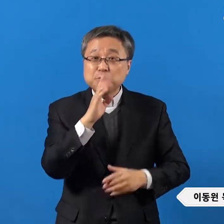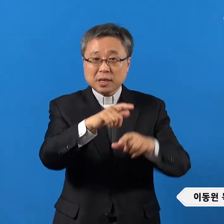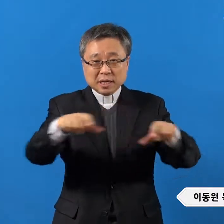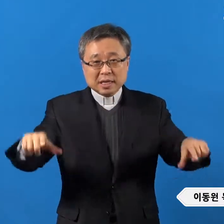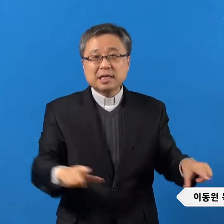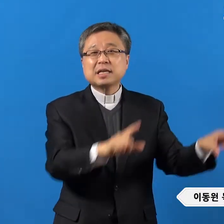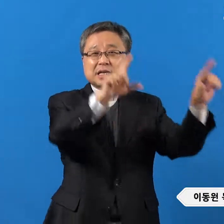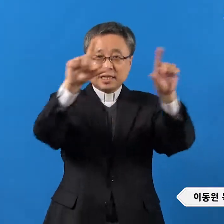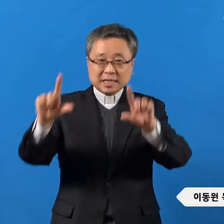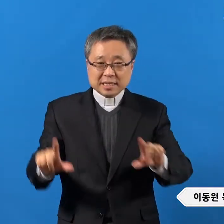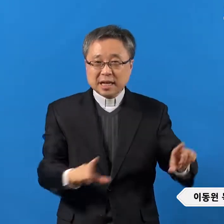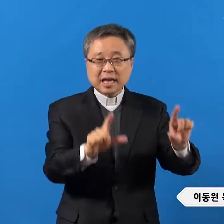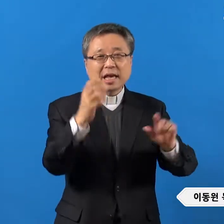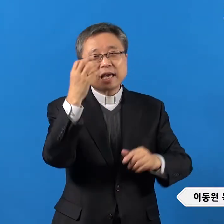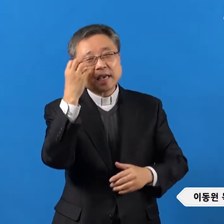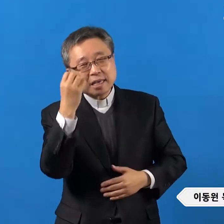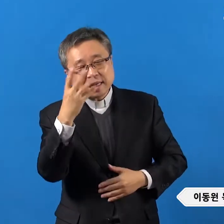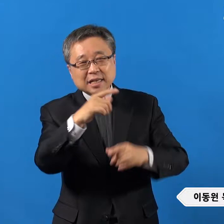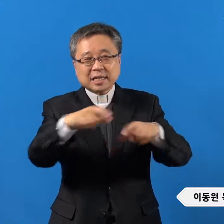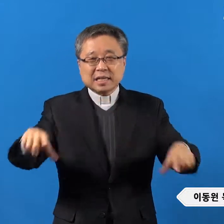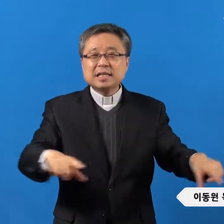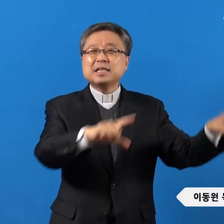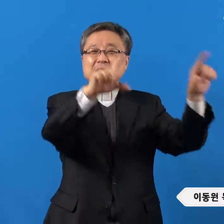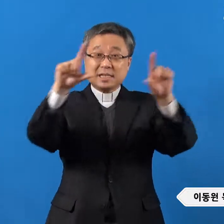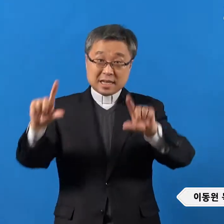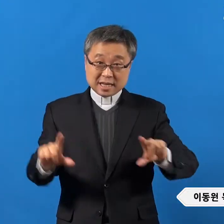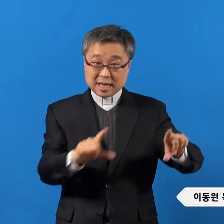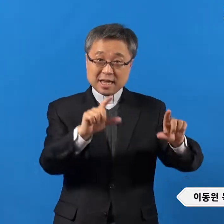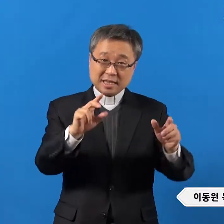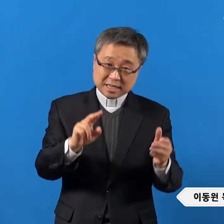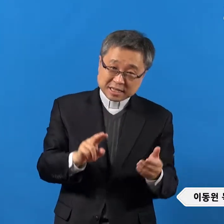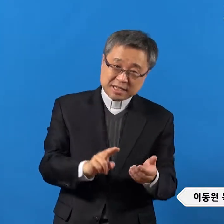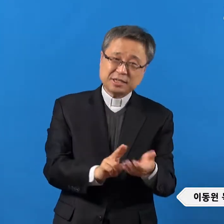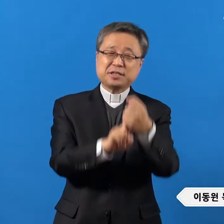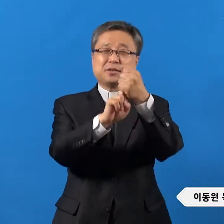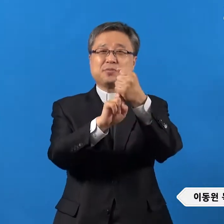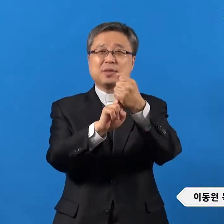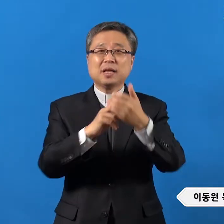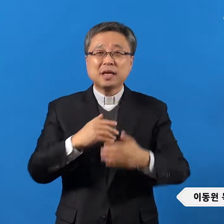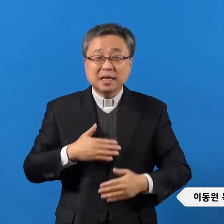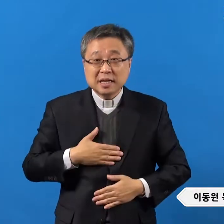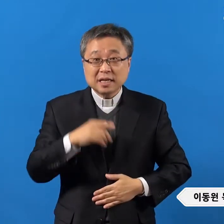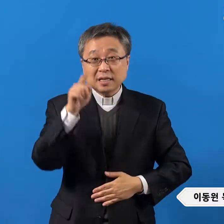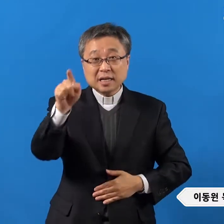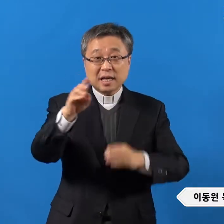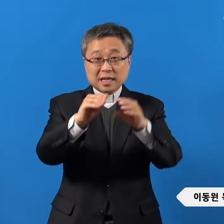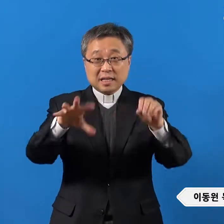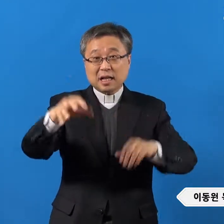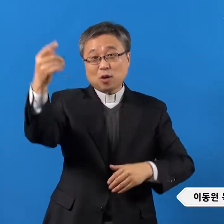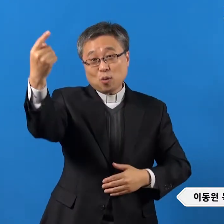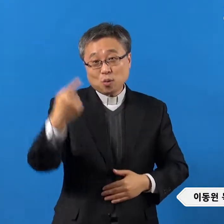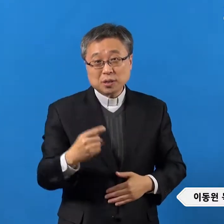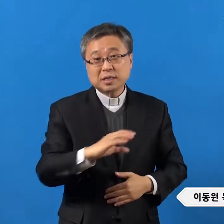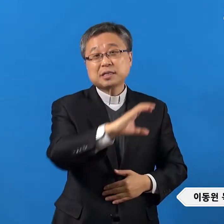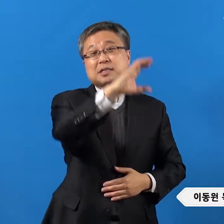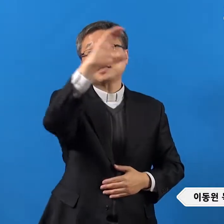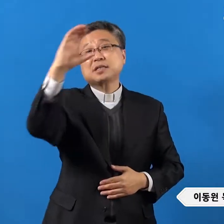일상의 신비, 일상의 기적인 것입니다. 그가 이 땅에 오신 성탄의 계절입니다.